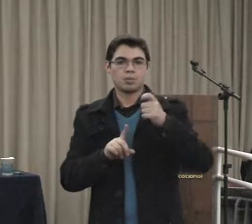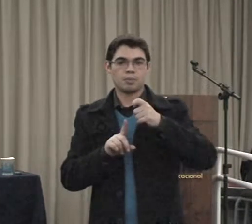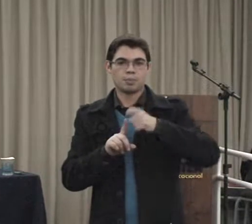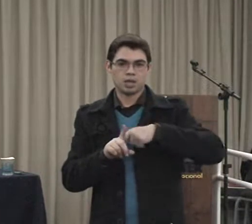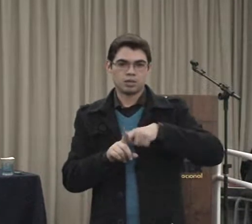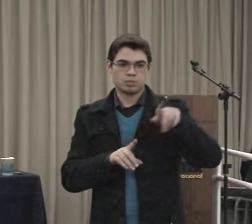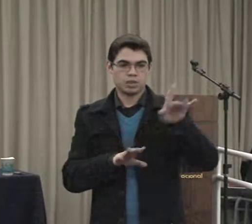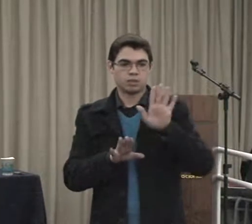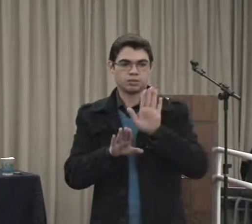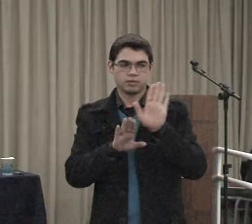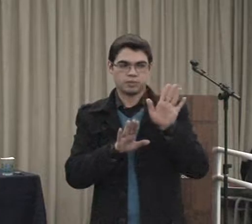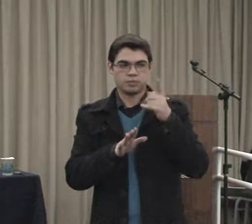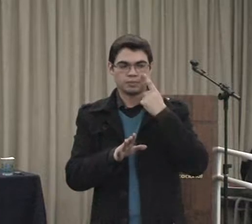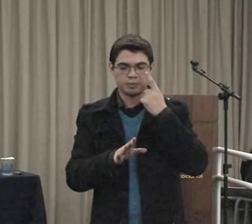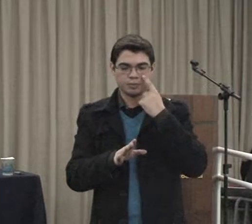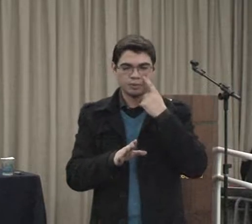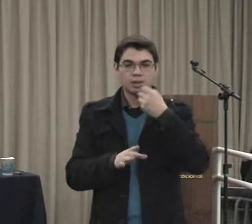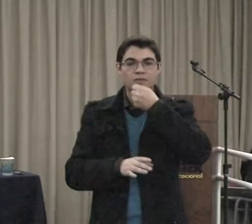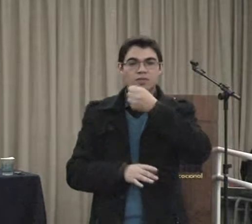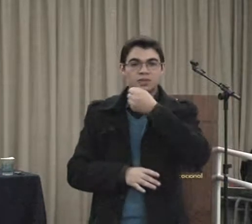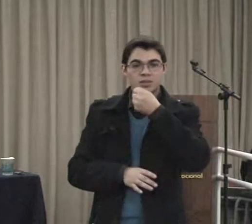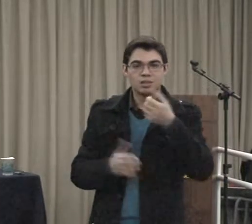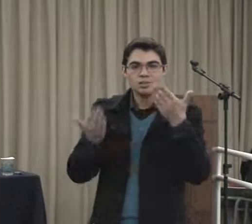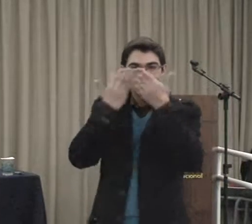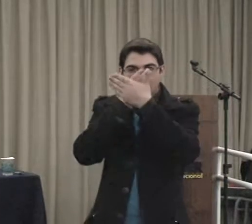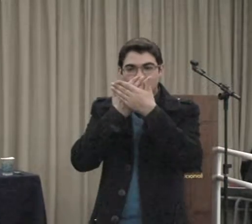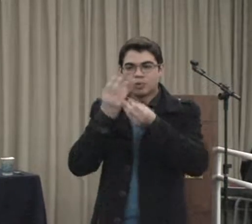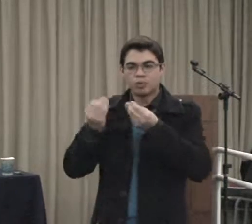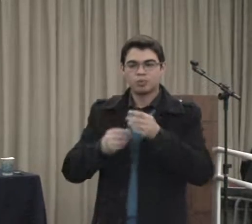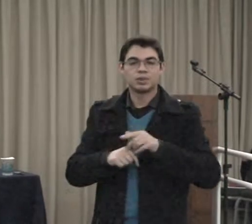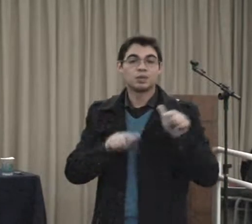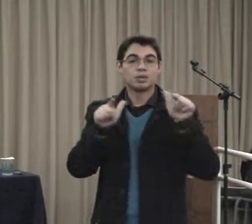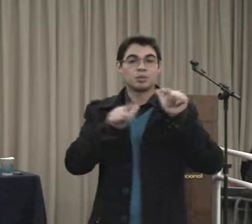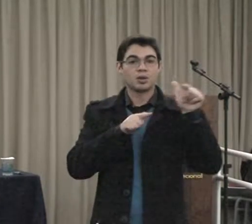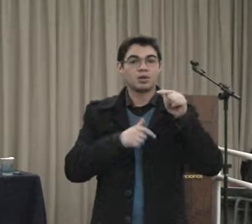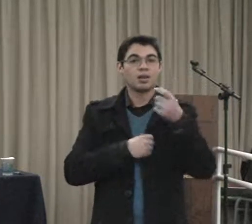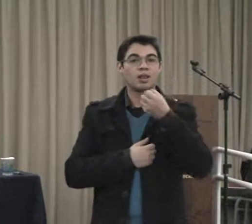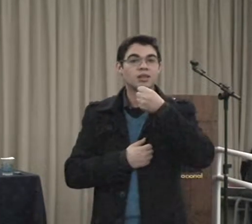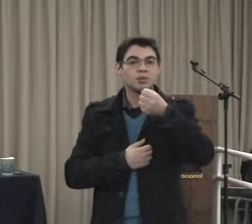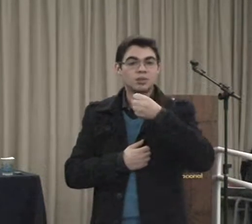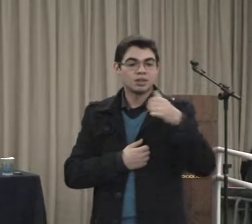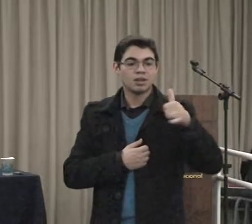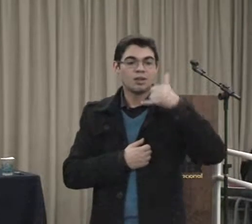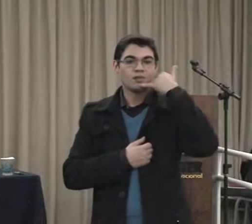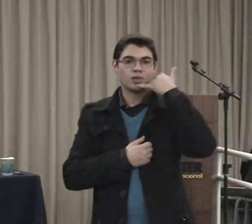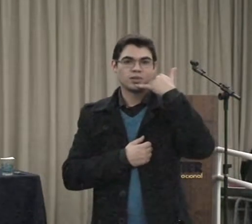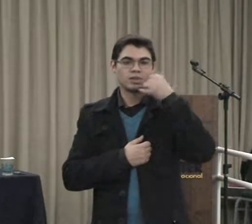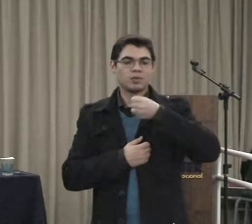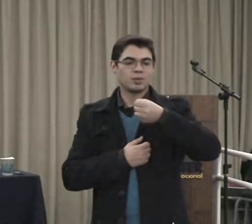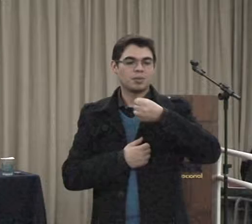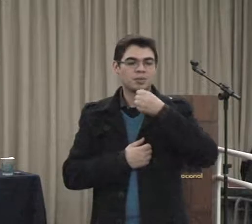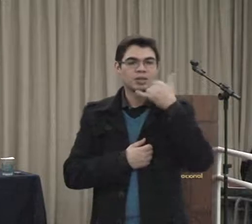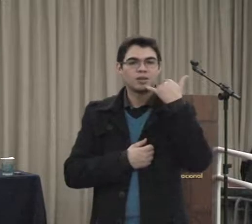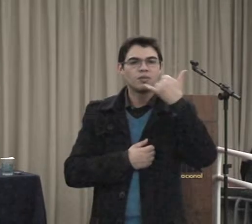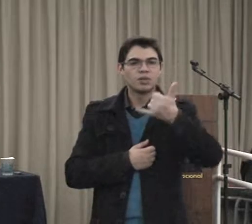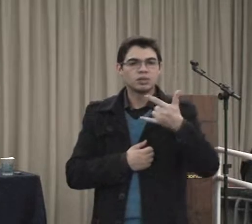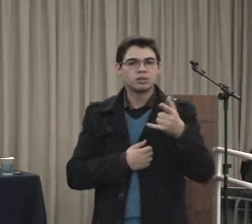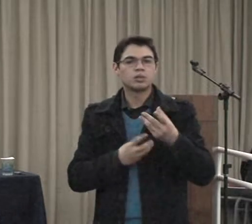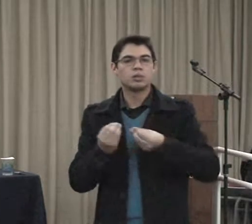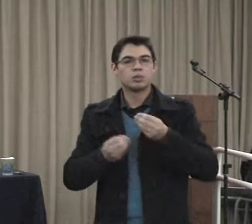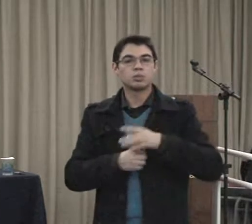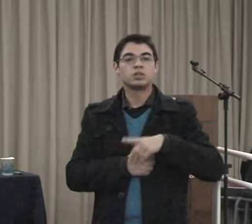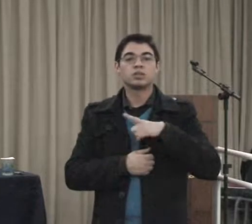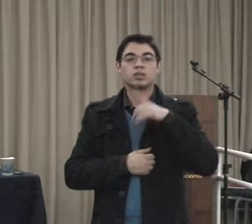um candidato pré-selecionado, coloquei ele no serviço de atendimento telefônico da farmácia.